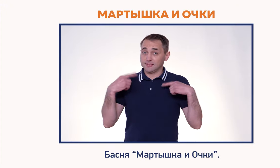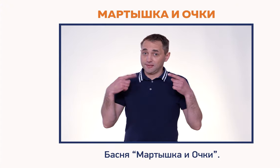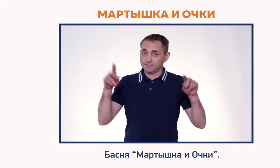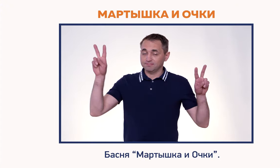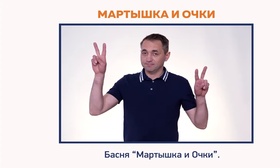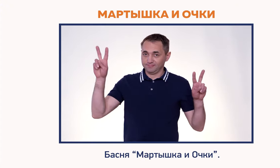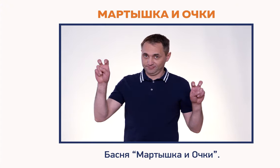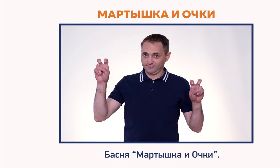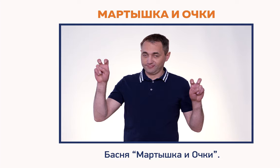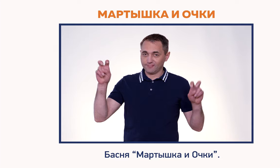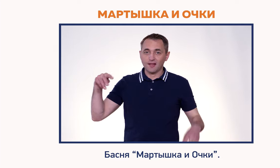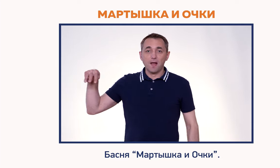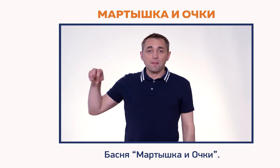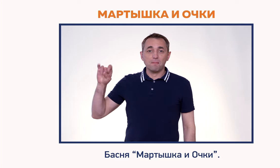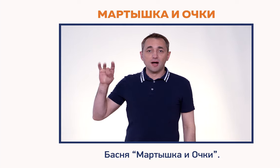Басня